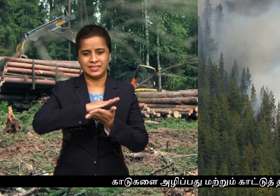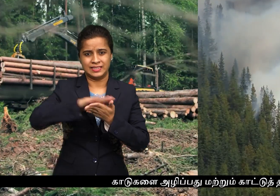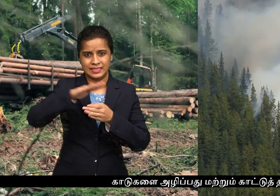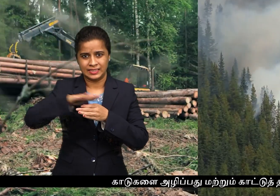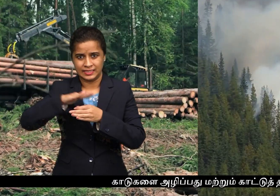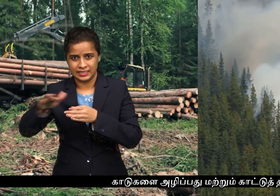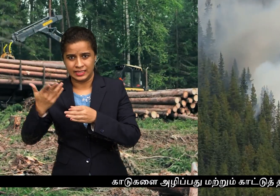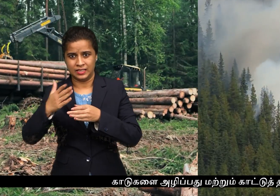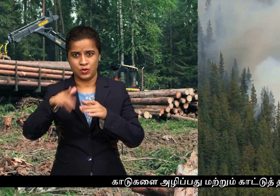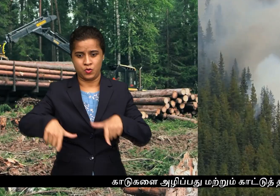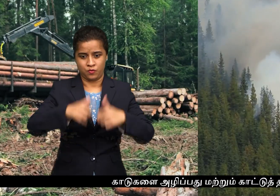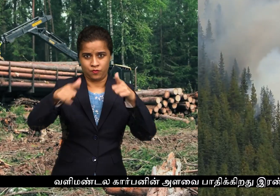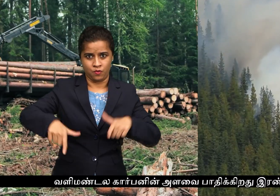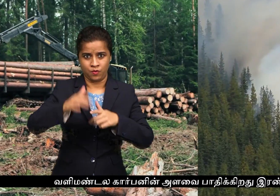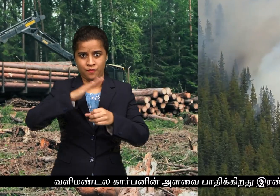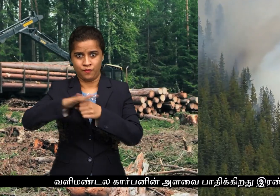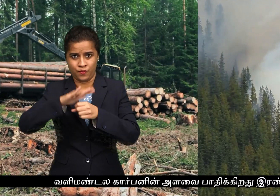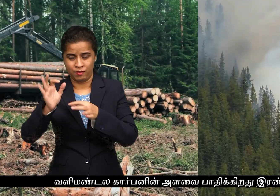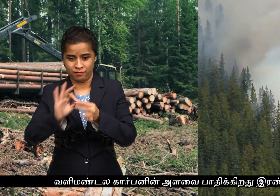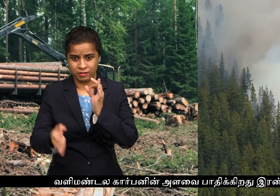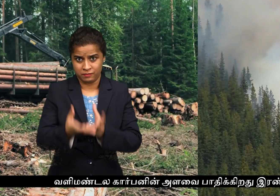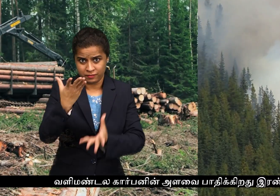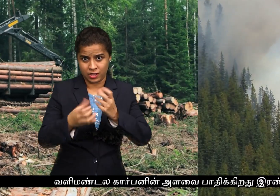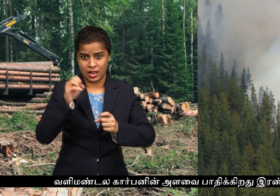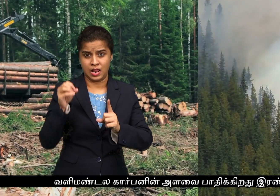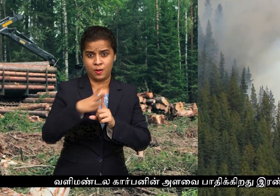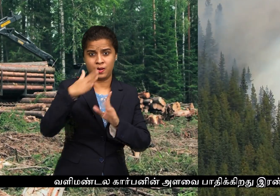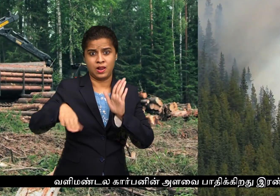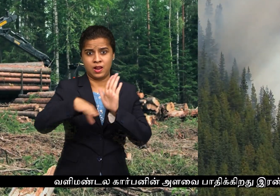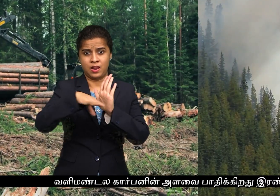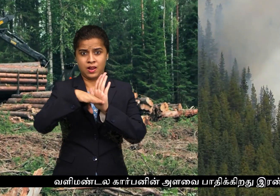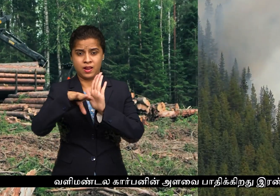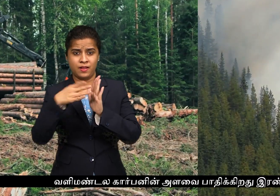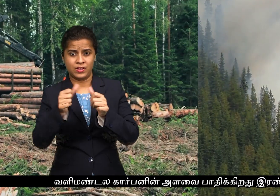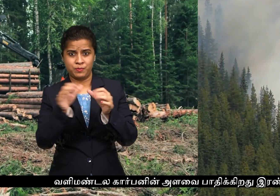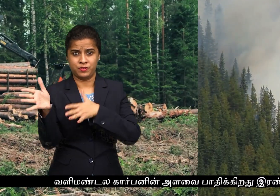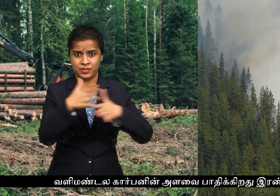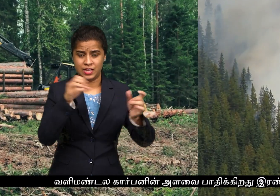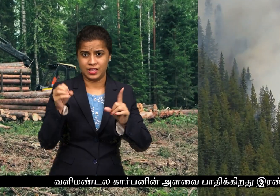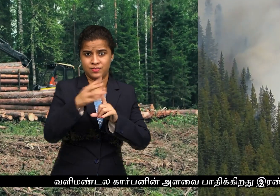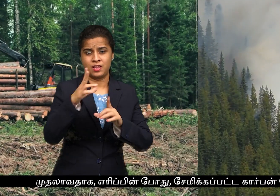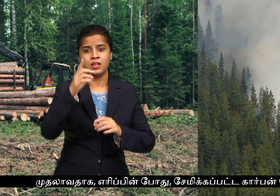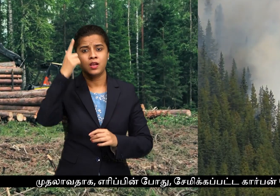அழிப்பது மற்றும் காட்டுத்தீ வளிமண்டல கார்பனின் அளவை பாதிக்கிறது 2 வழிகளில்.